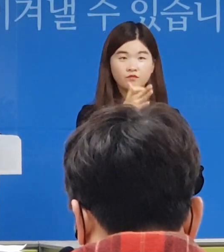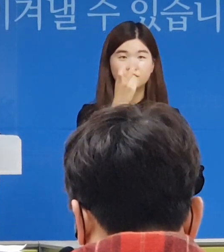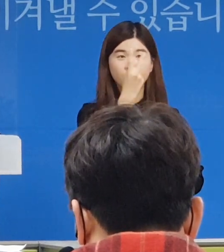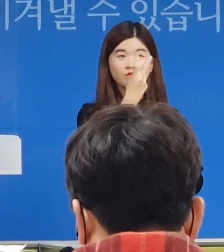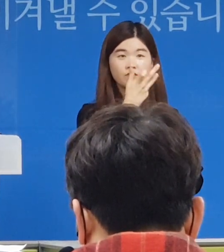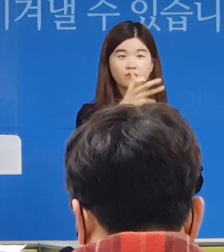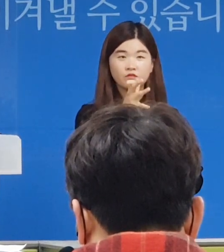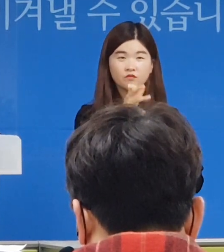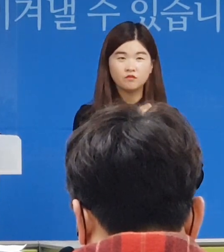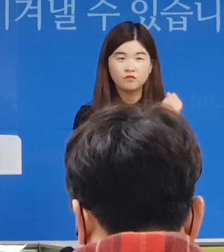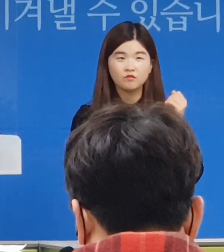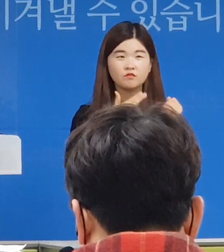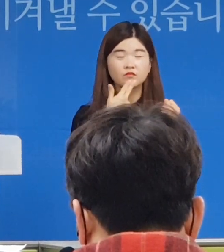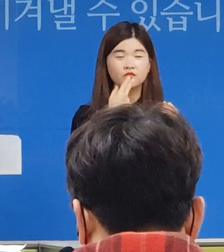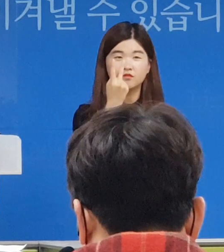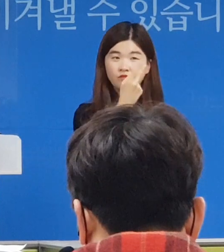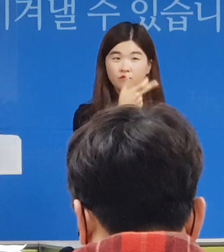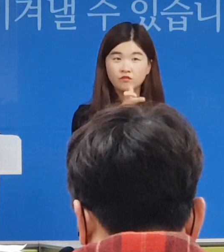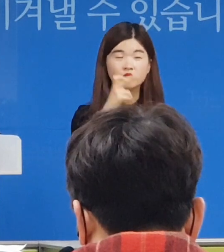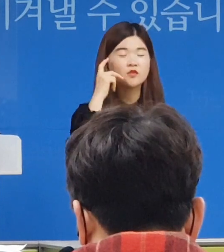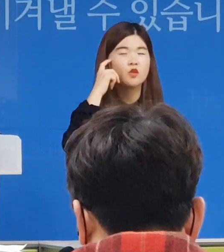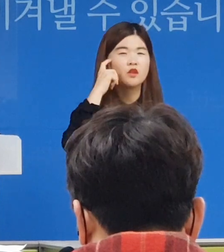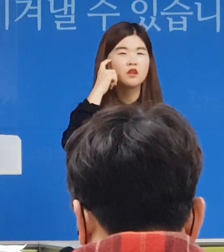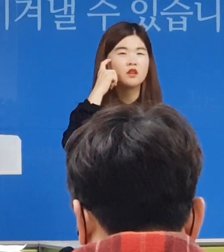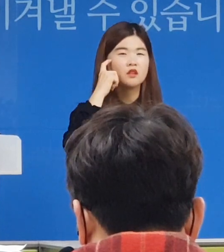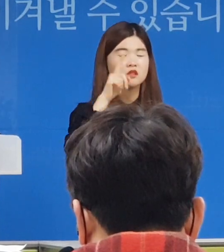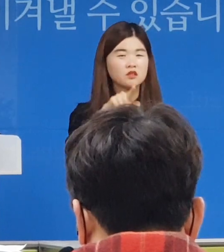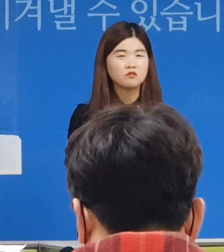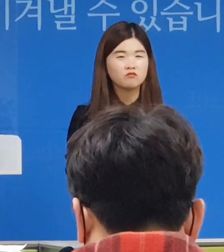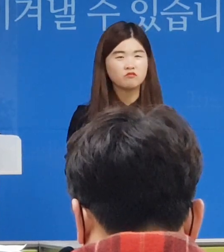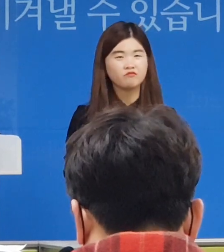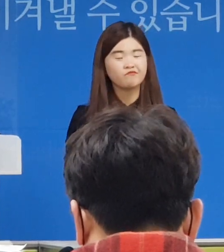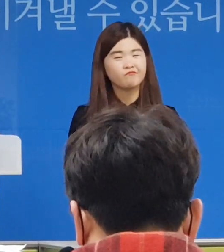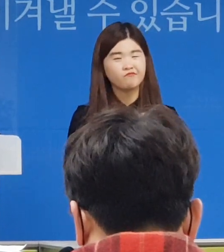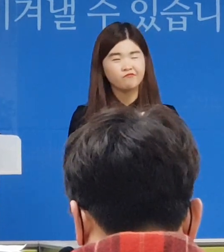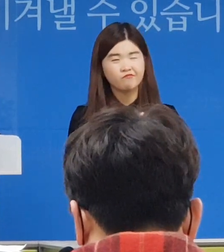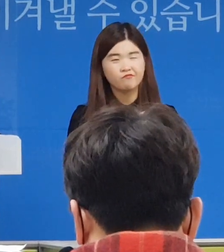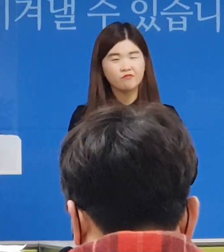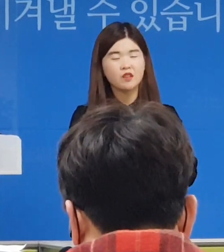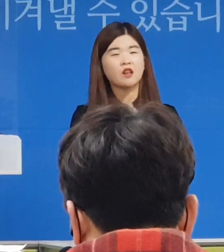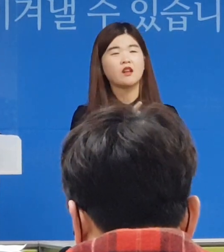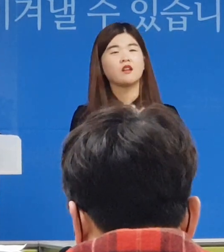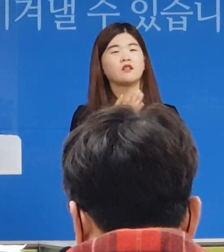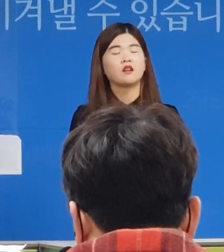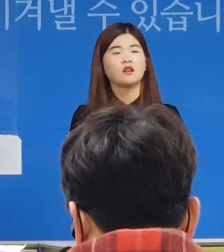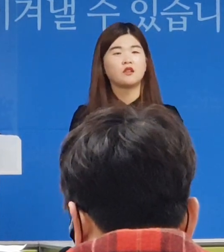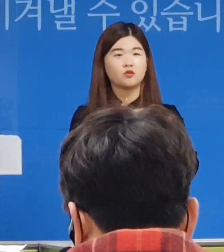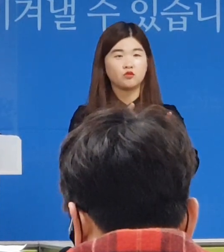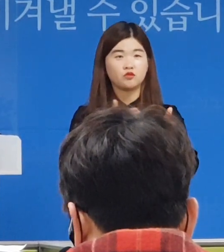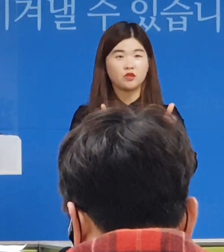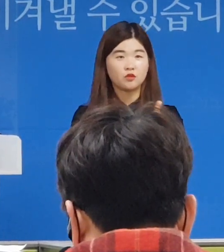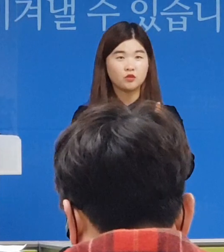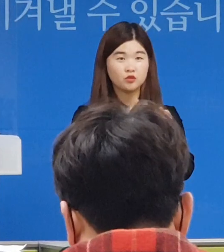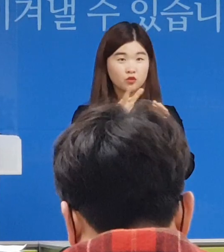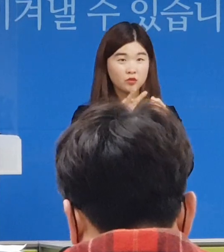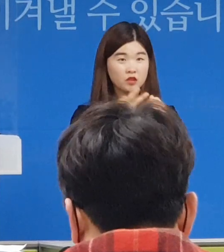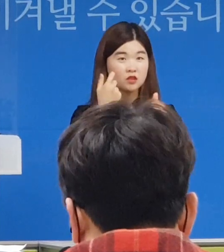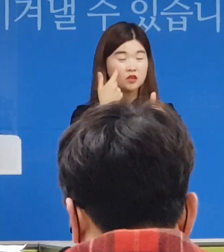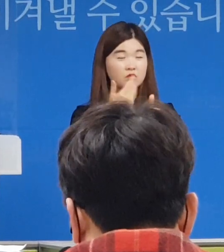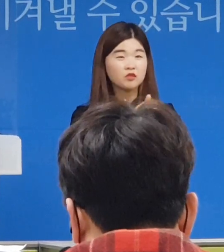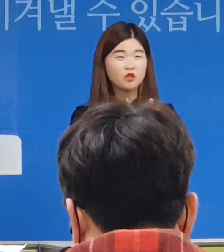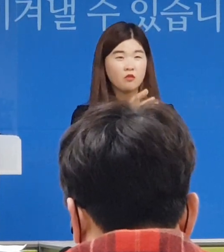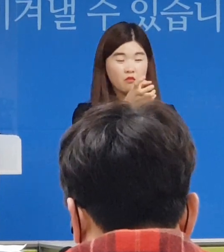18년도 기준은 안 되고 왜 꼭 2017년도 기준으로 해야 되는지 그 타당한 근거를 이렇게 제시해 달라고 그랬고요. 그 다음 두 번째 질의는